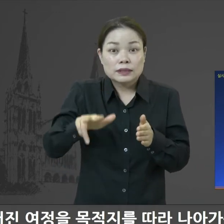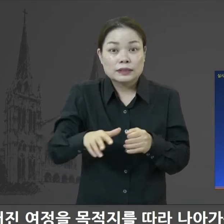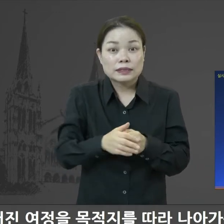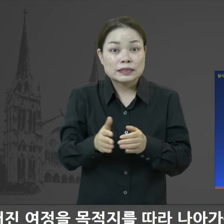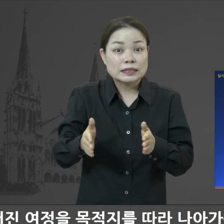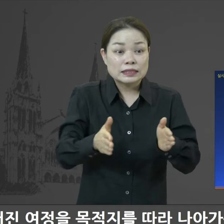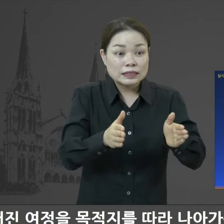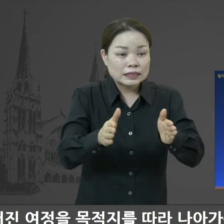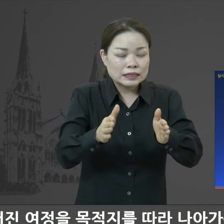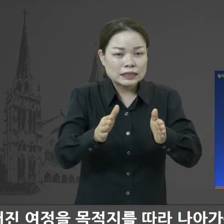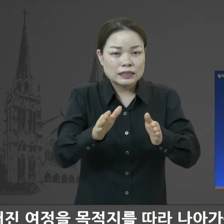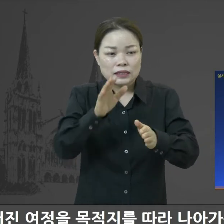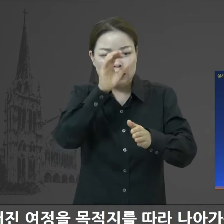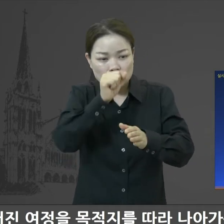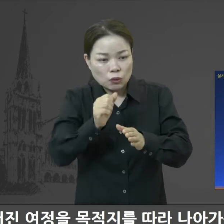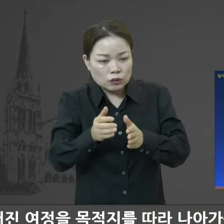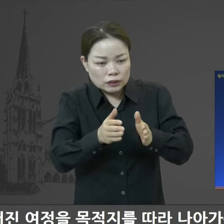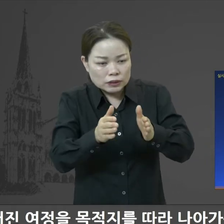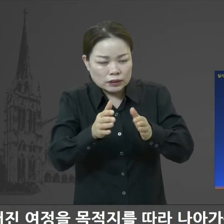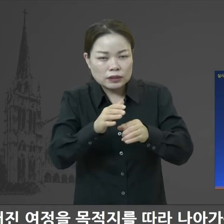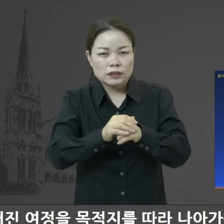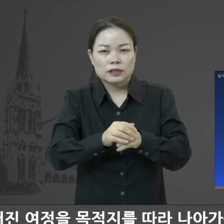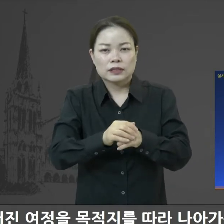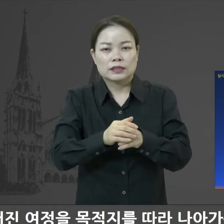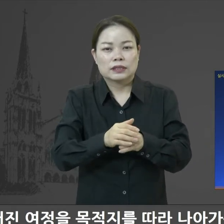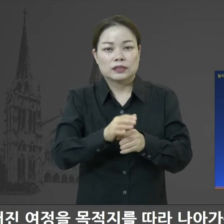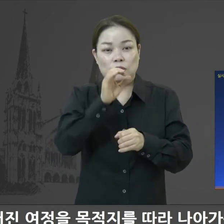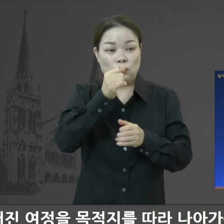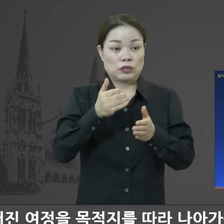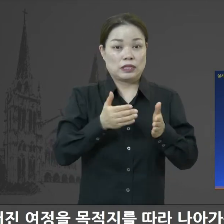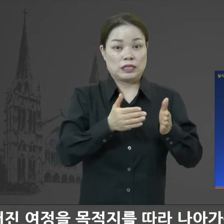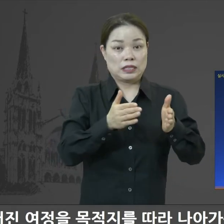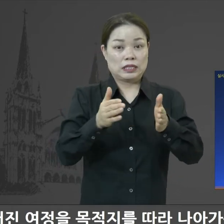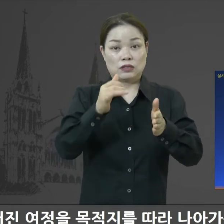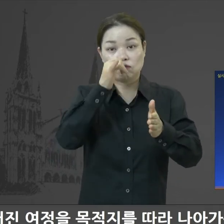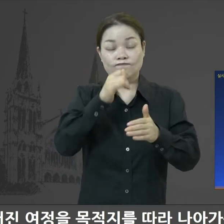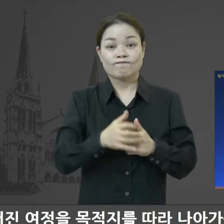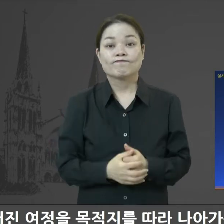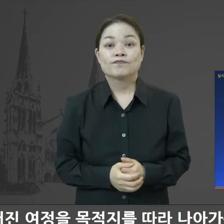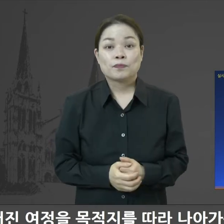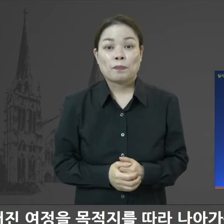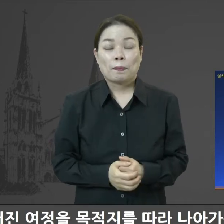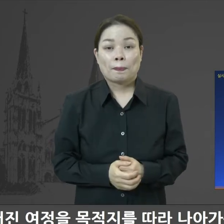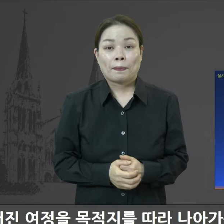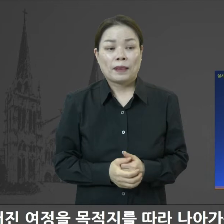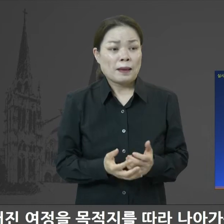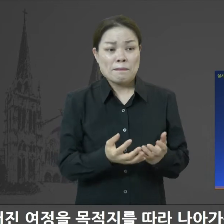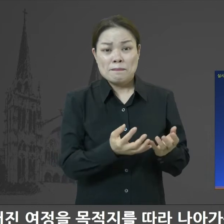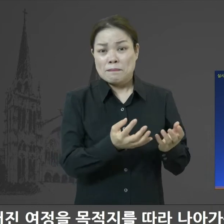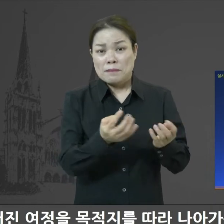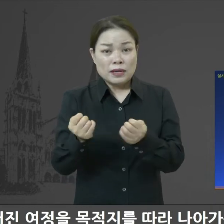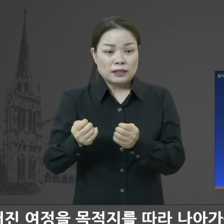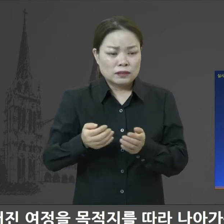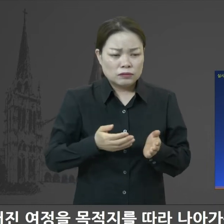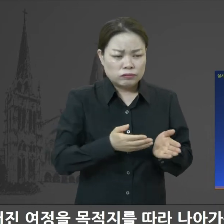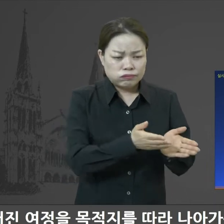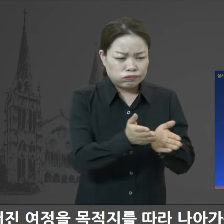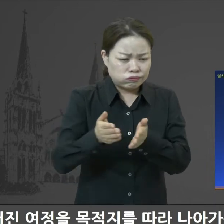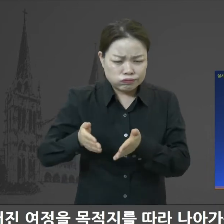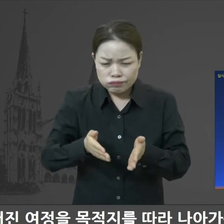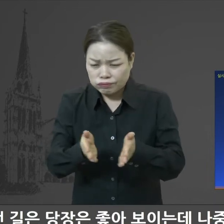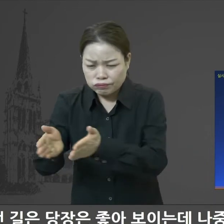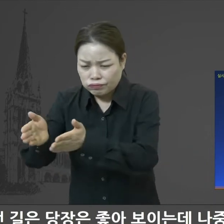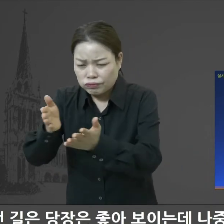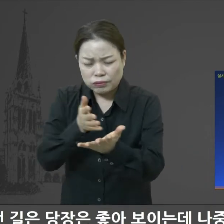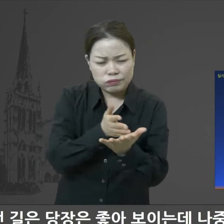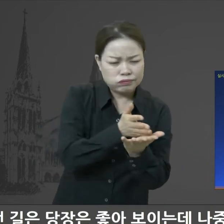그 길이 지름길이고 더 윤택하는 길을 찾는 경우도 있습니다. 어쨌든 많은 다양한 길과